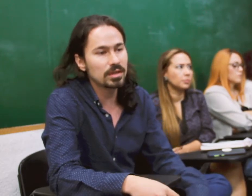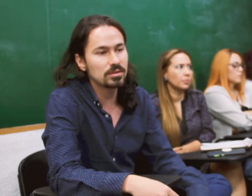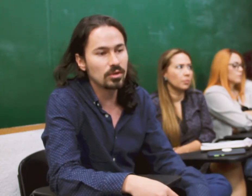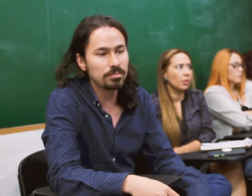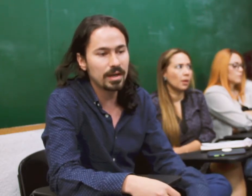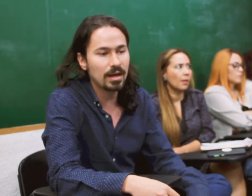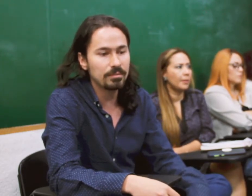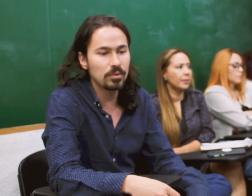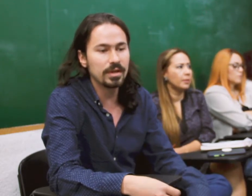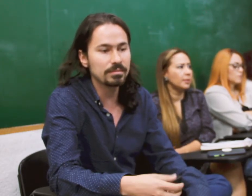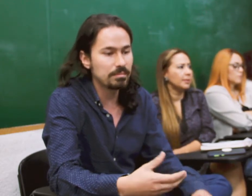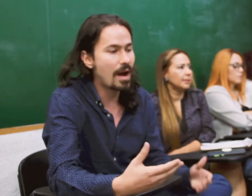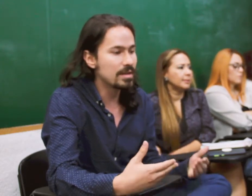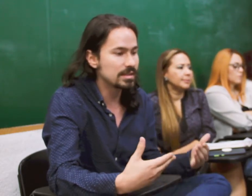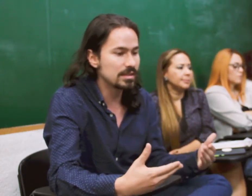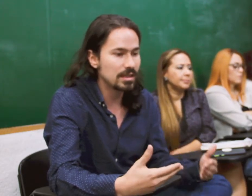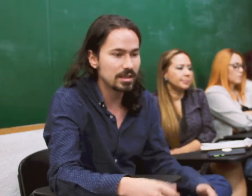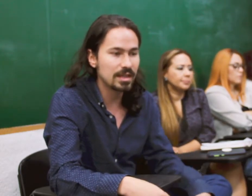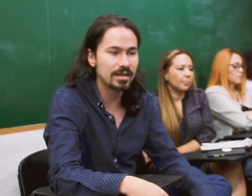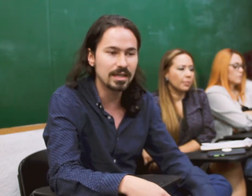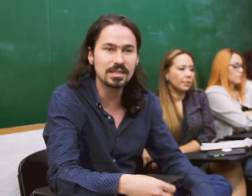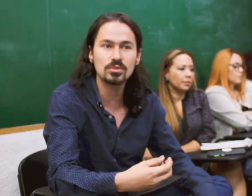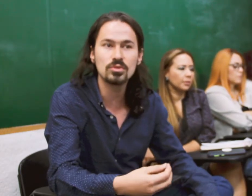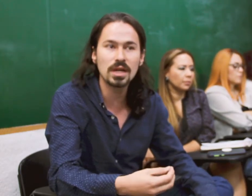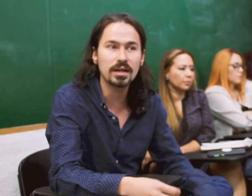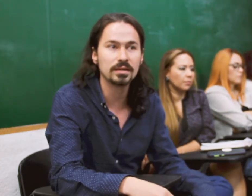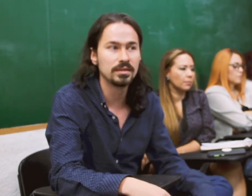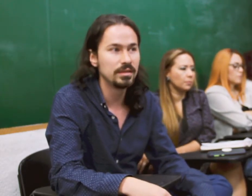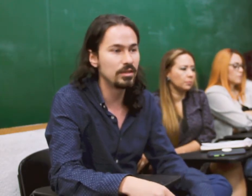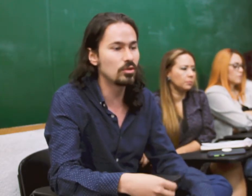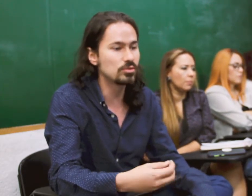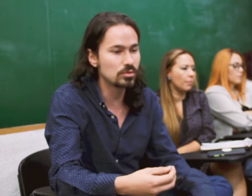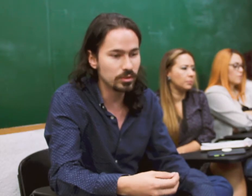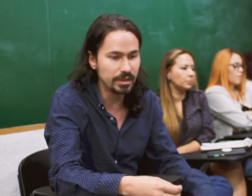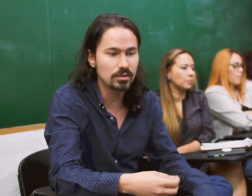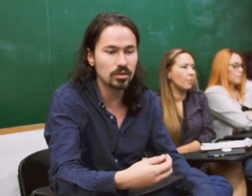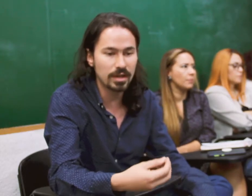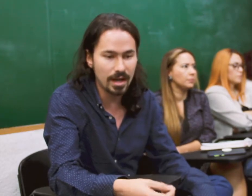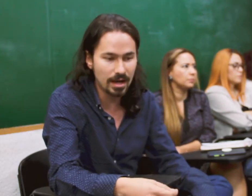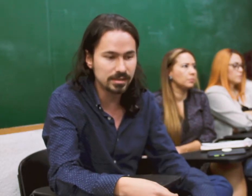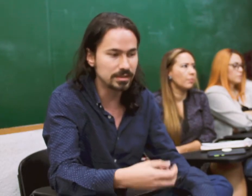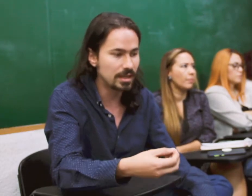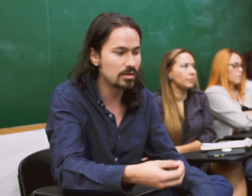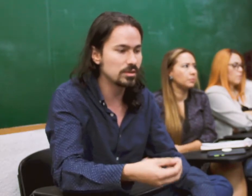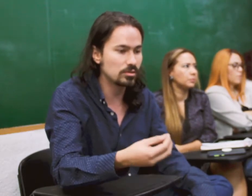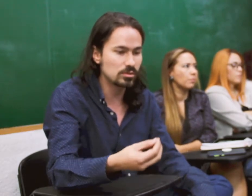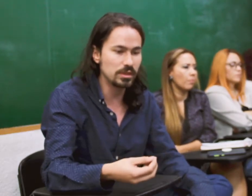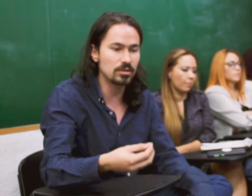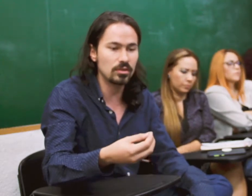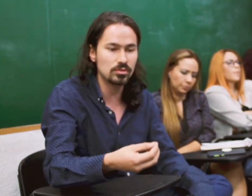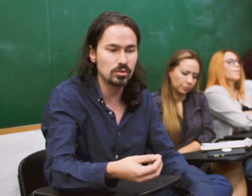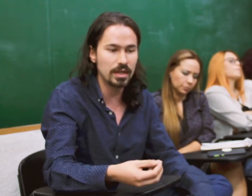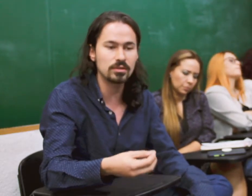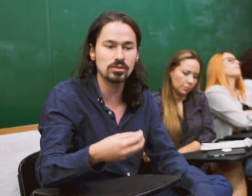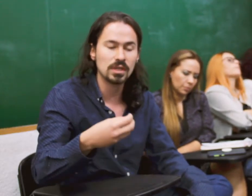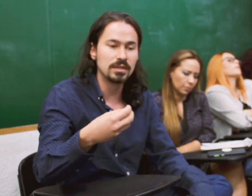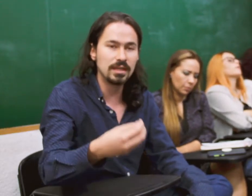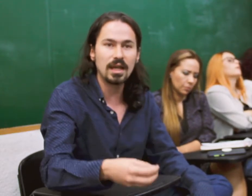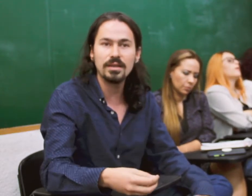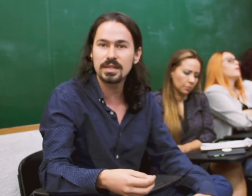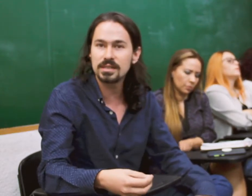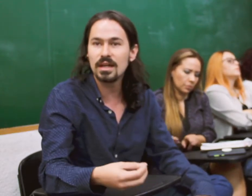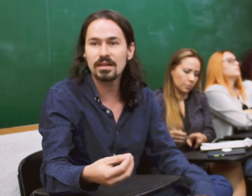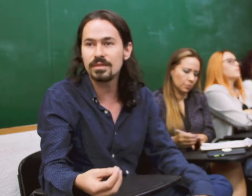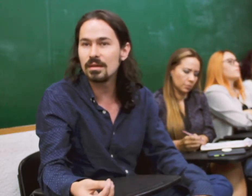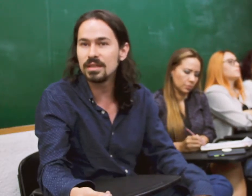principio rector para poder avanzar hacia la equidad es escuchar, construir, co-crear, sentarnos y construir con los sujetos de